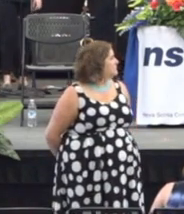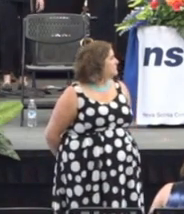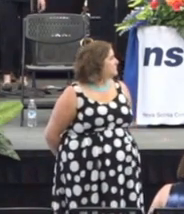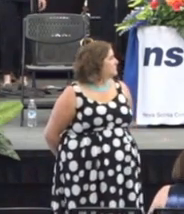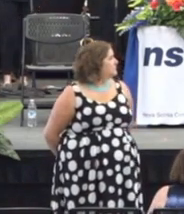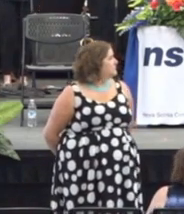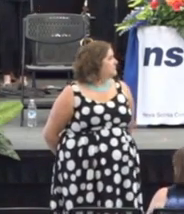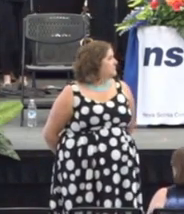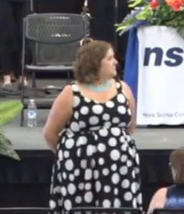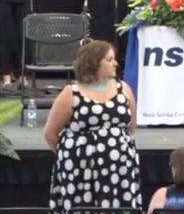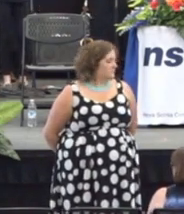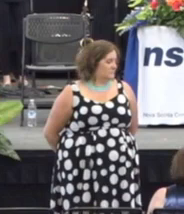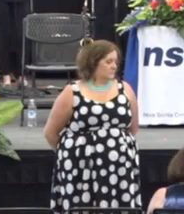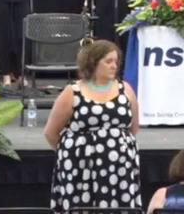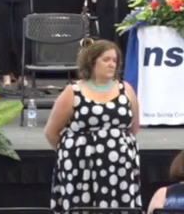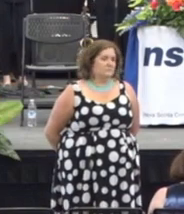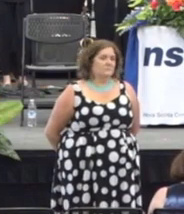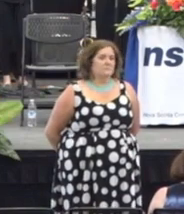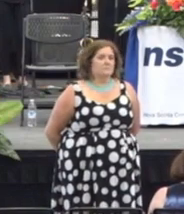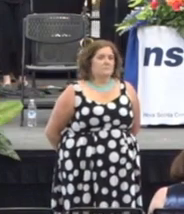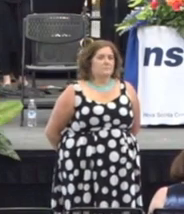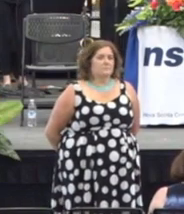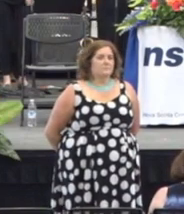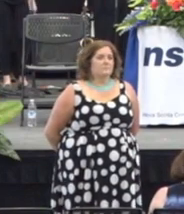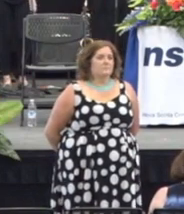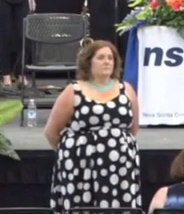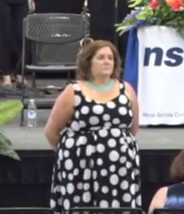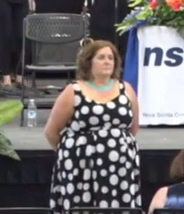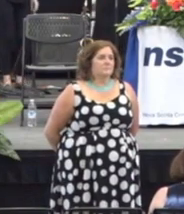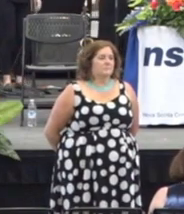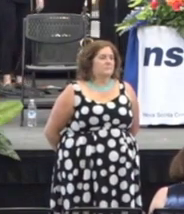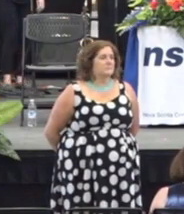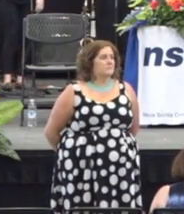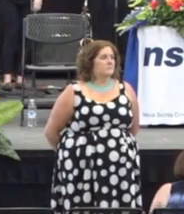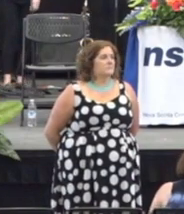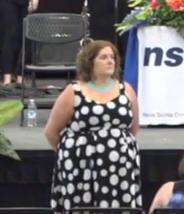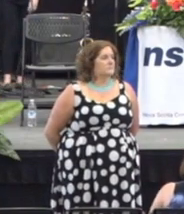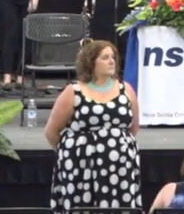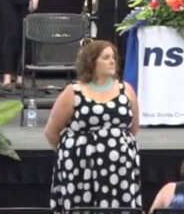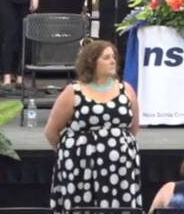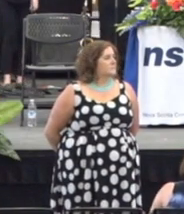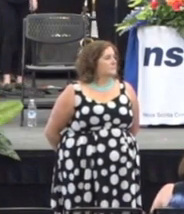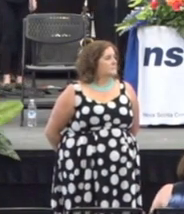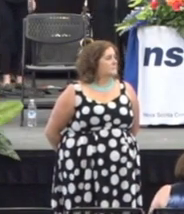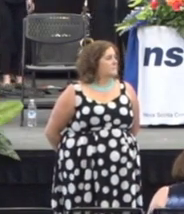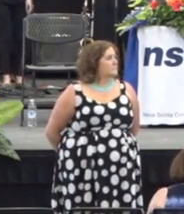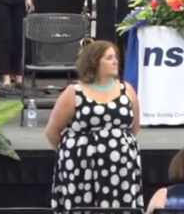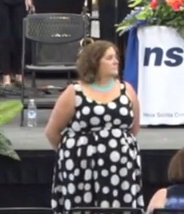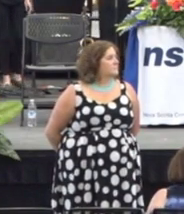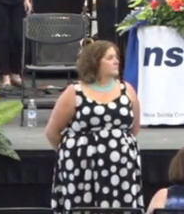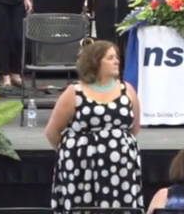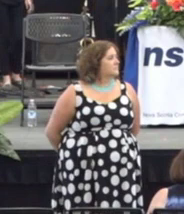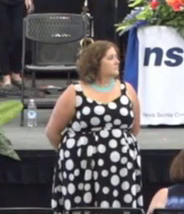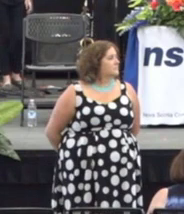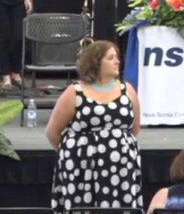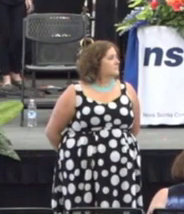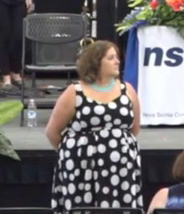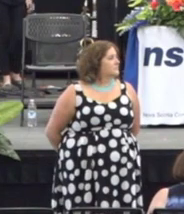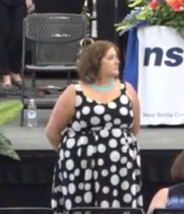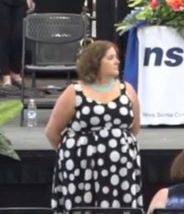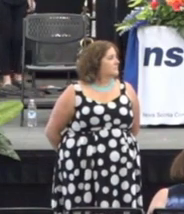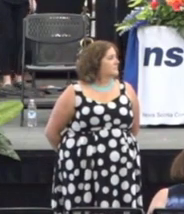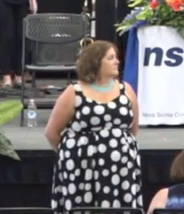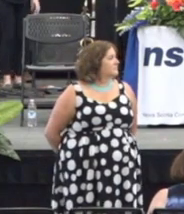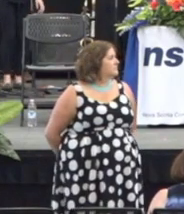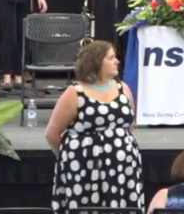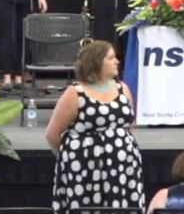con champán bajo la luna, para hacerle un homenaje a tu